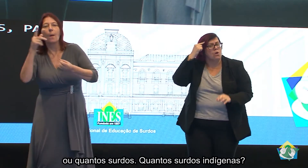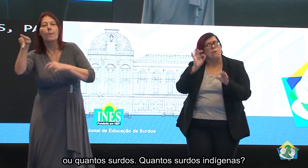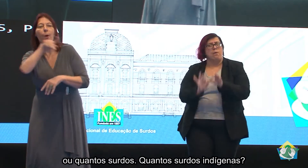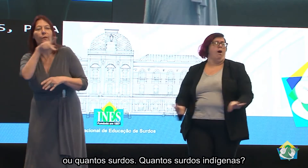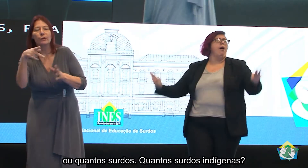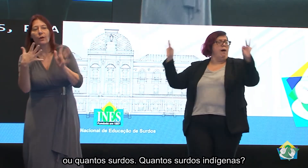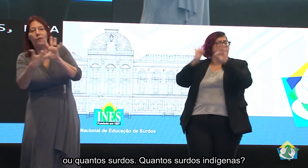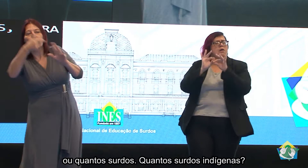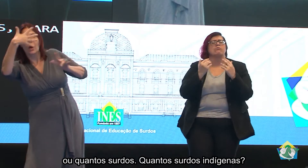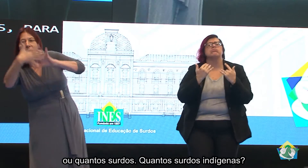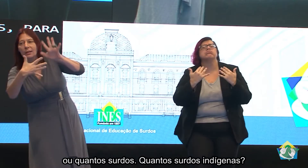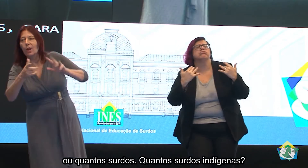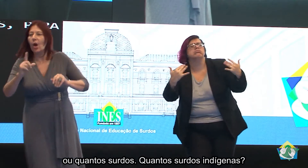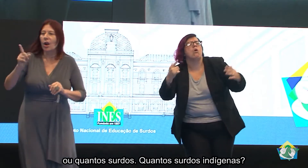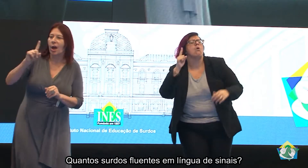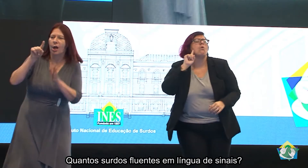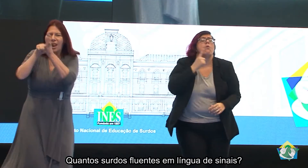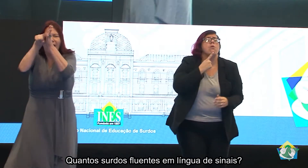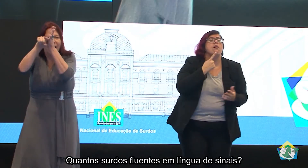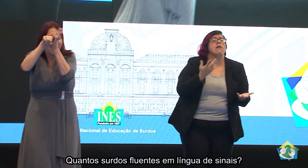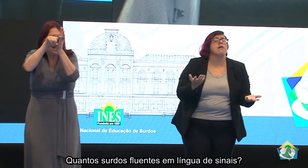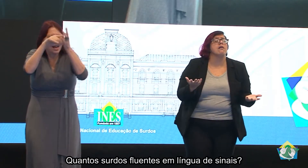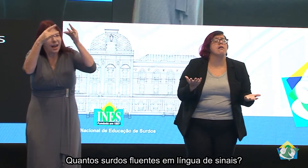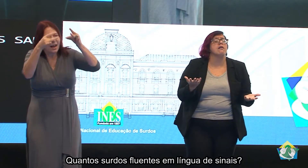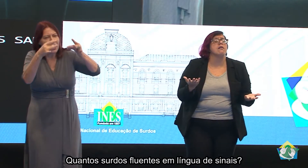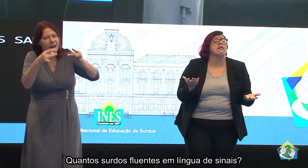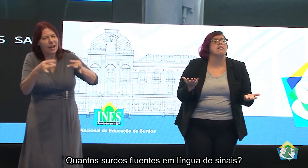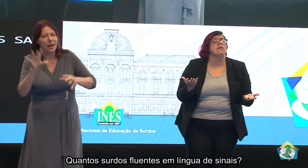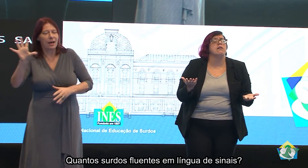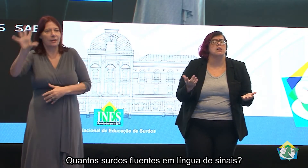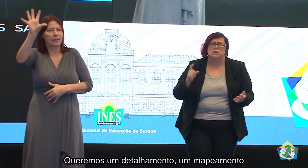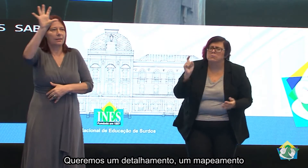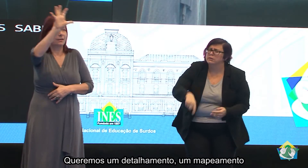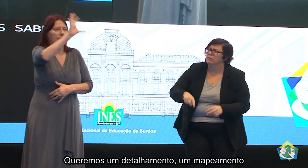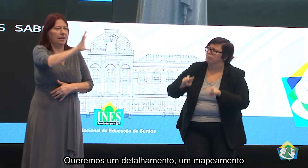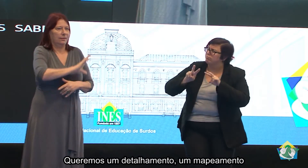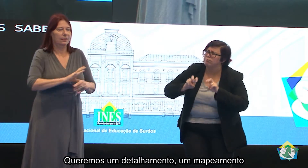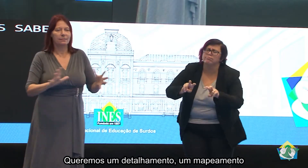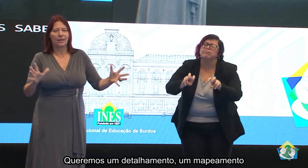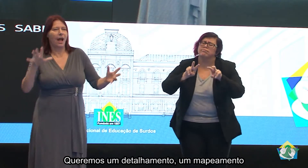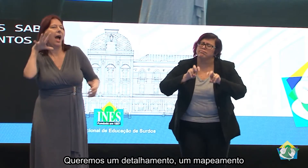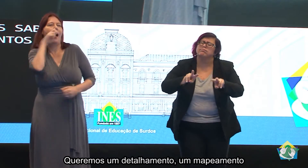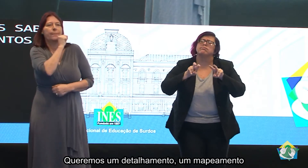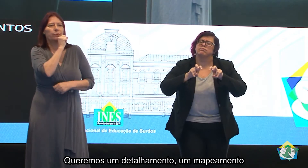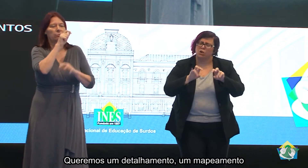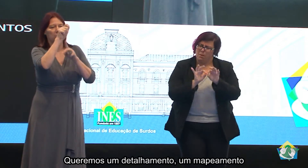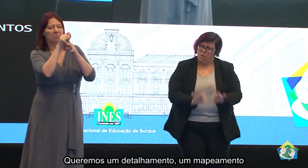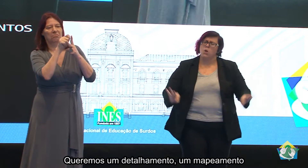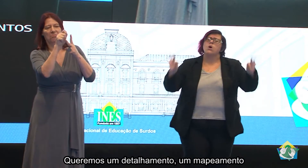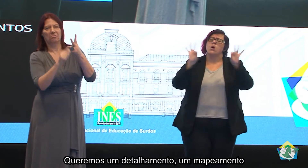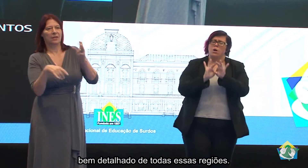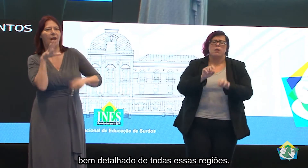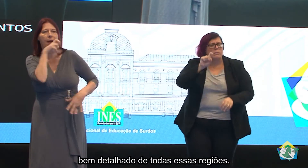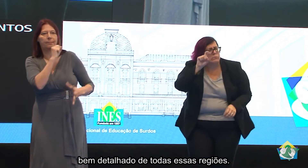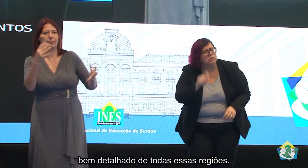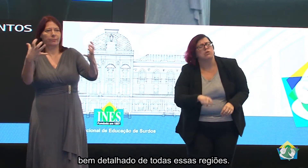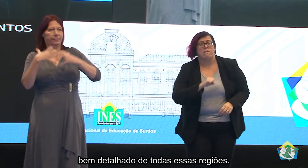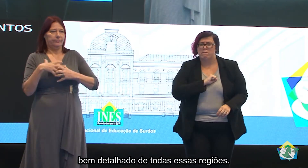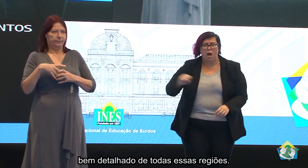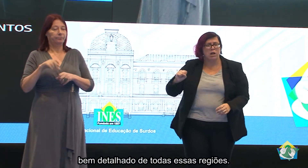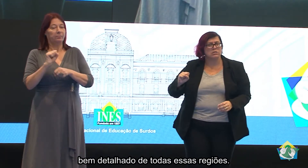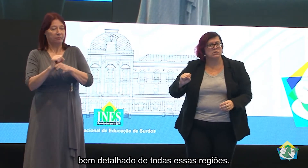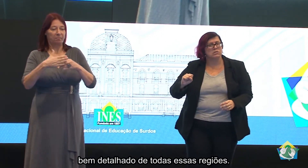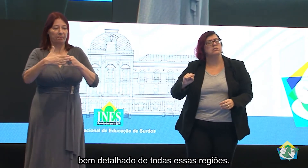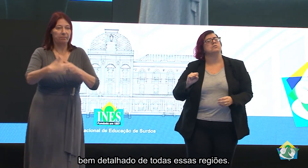quantos surdos indígenas, quantos surdos fluentes em língua de sinais. Queremos um detalhamento, um mapeamento bem